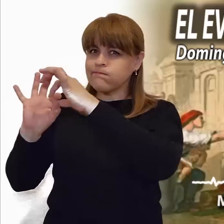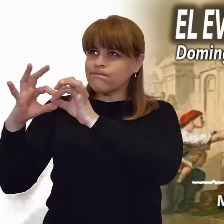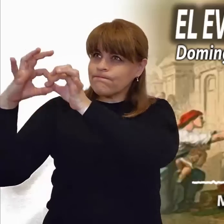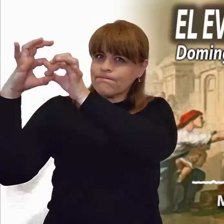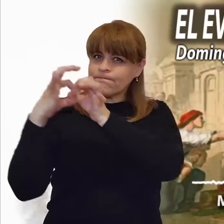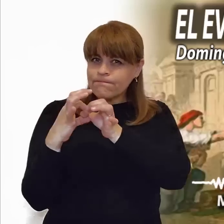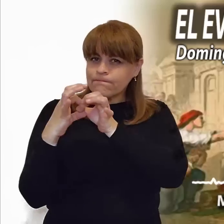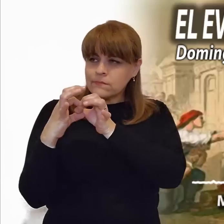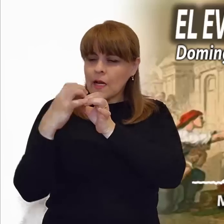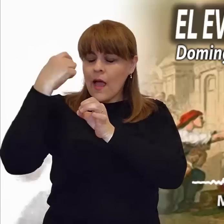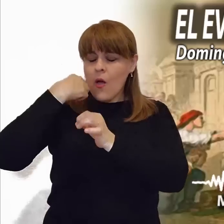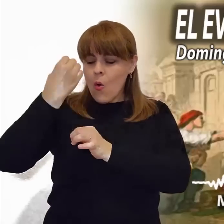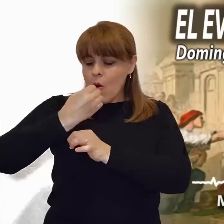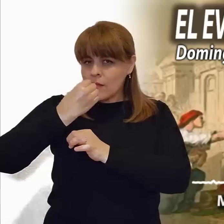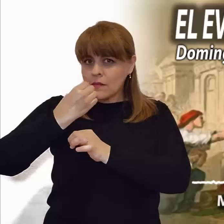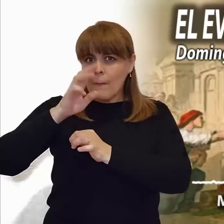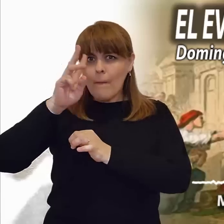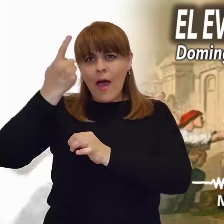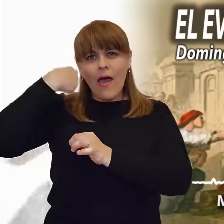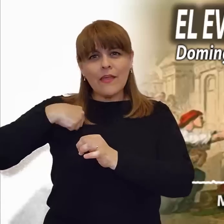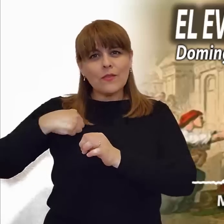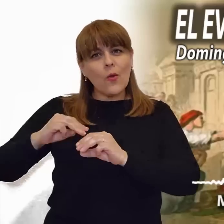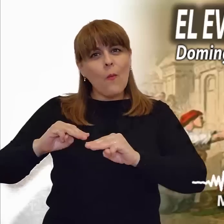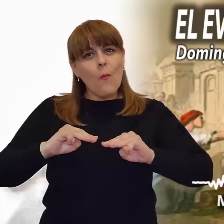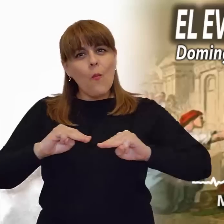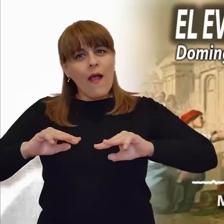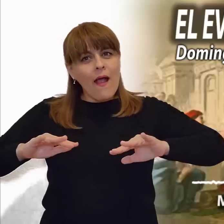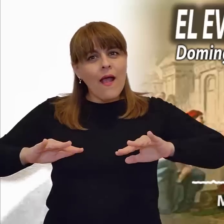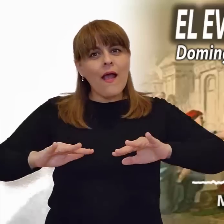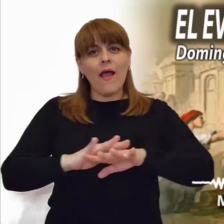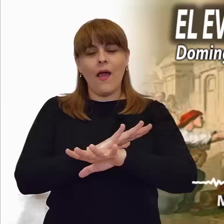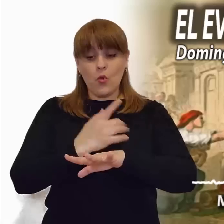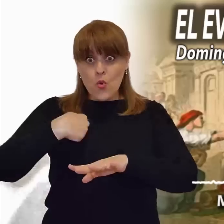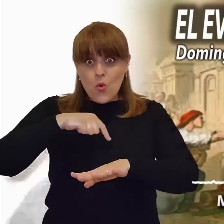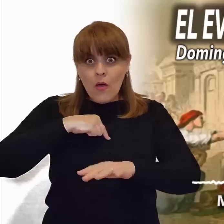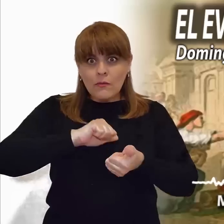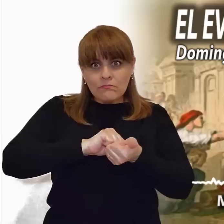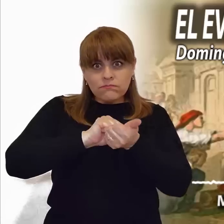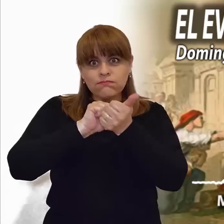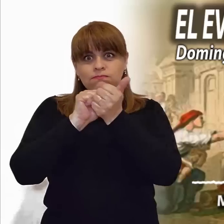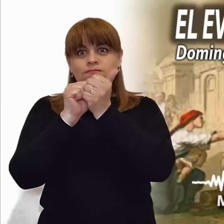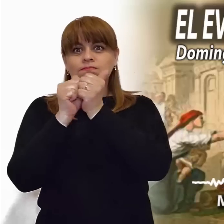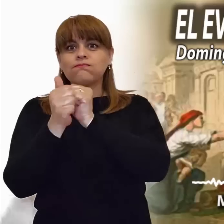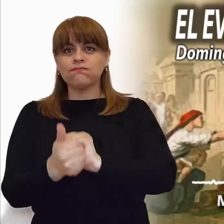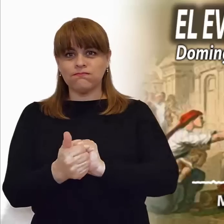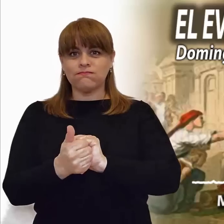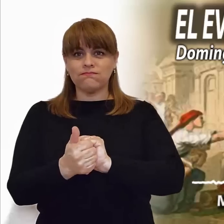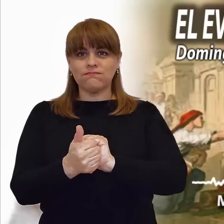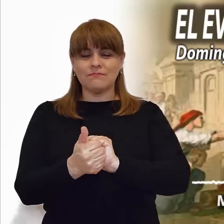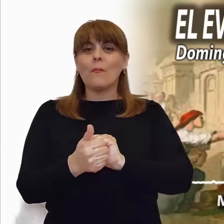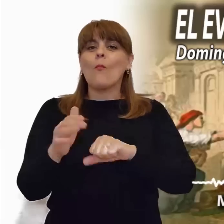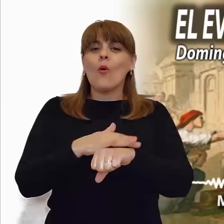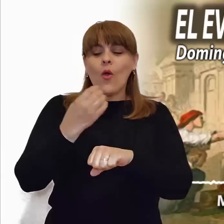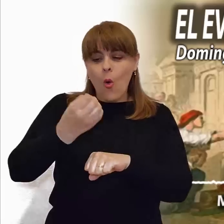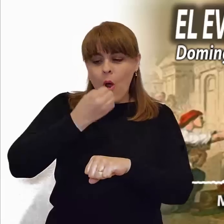un maravilloso movimiento. Nosotros nos transformamos y buscamos adaptar